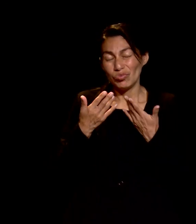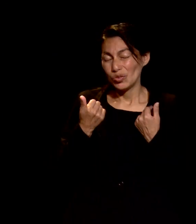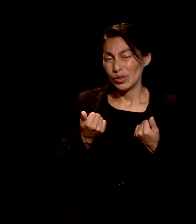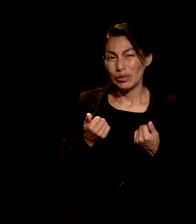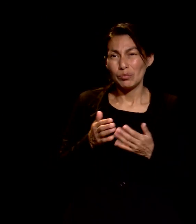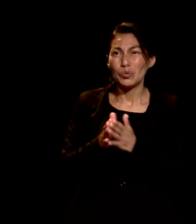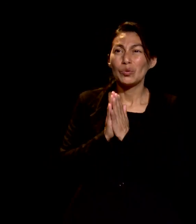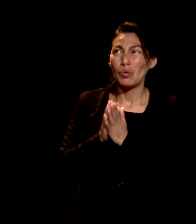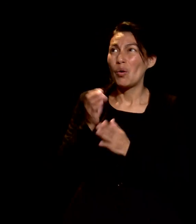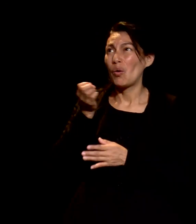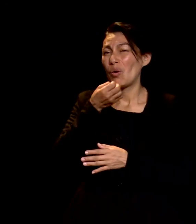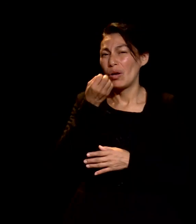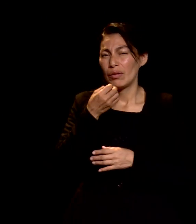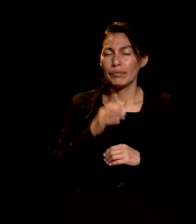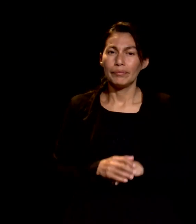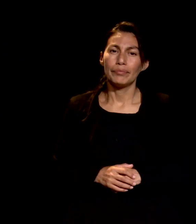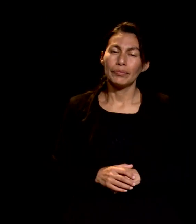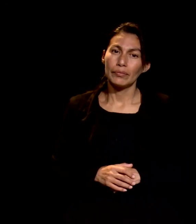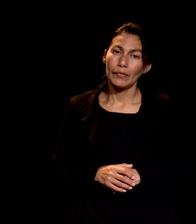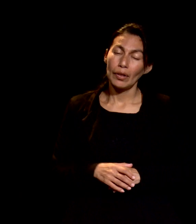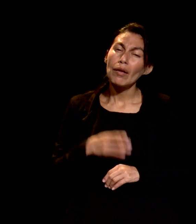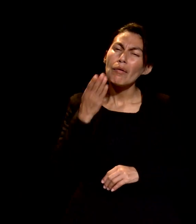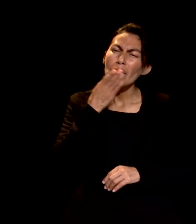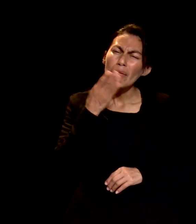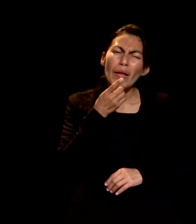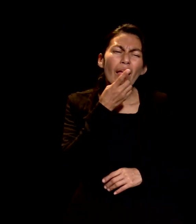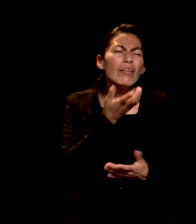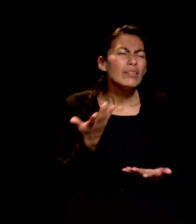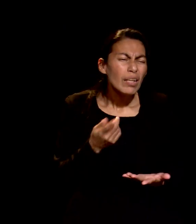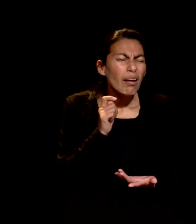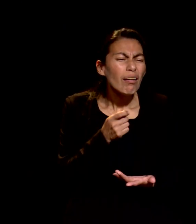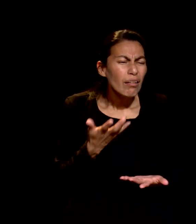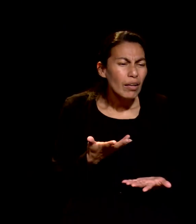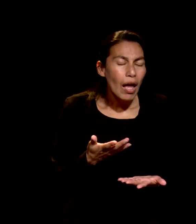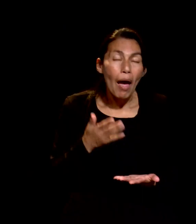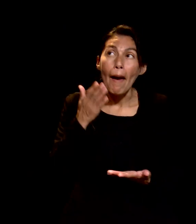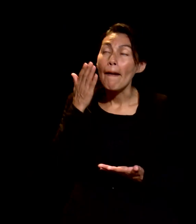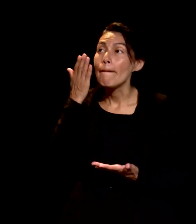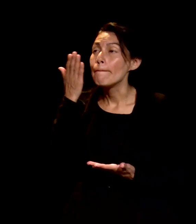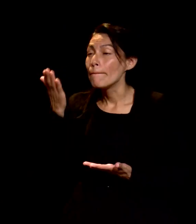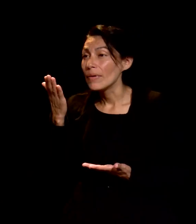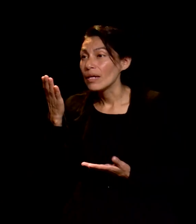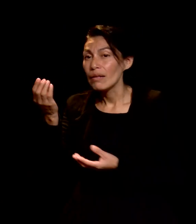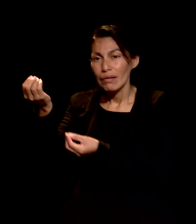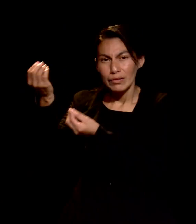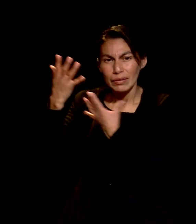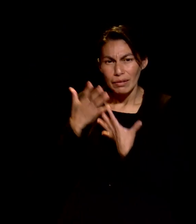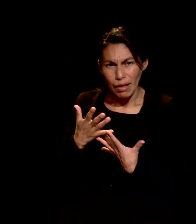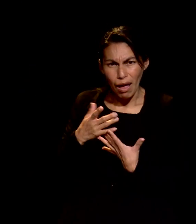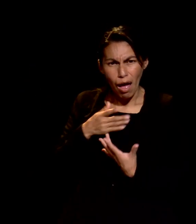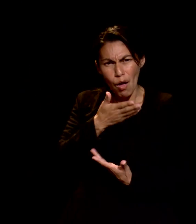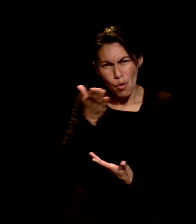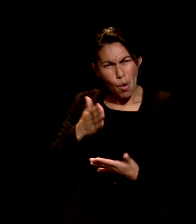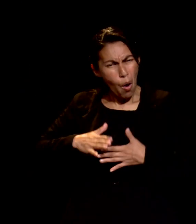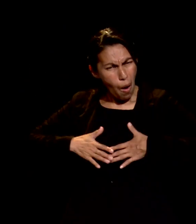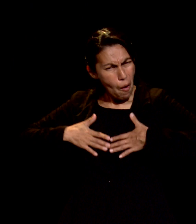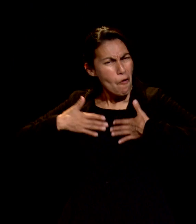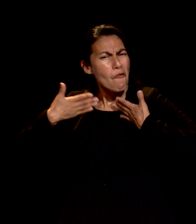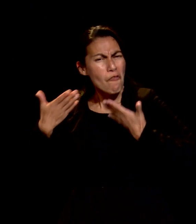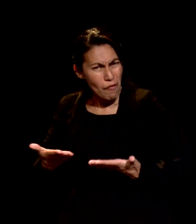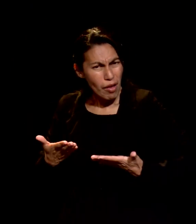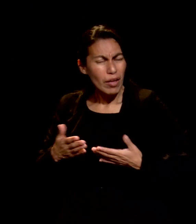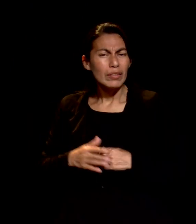momento ¿Qué dice la Biblia, Pastor? Pedidice Pedidice Pedidice os dará Así que tengamos